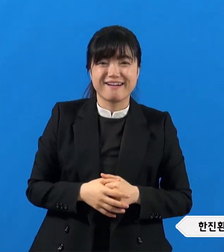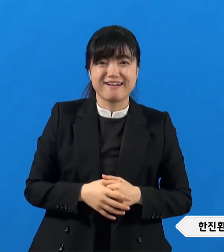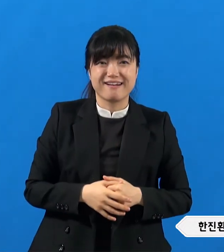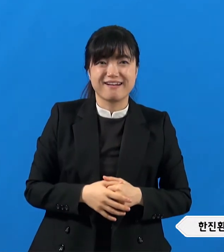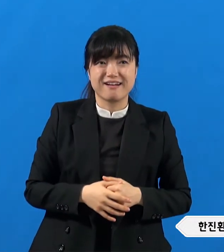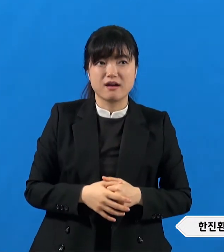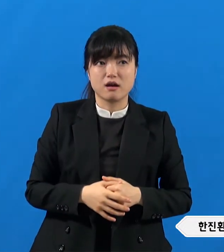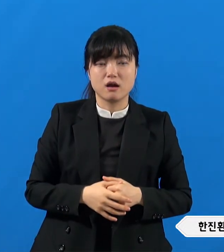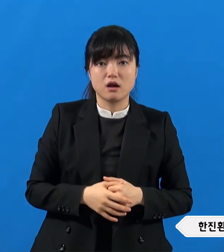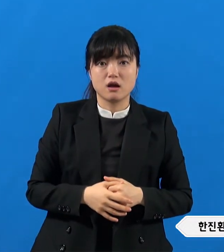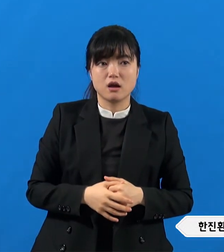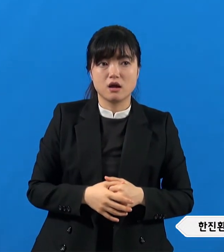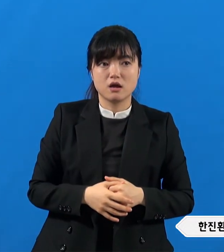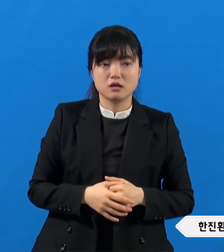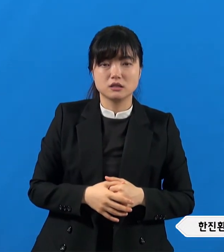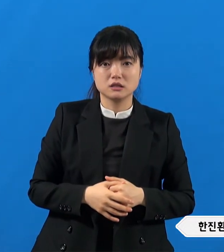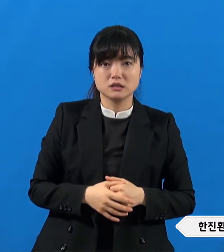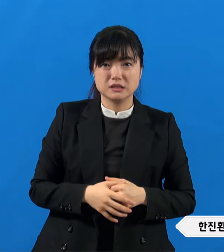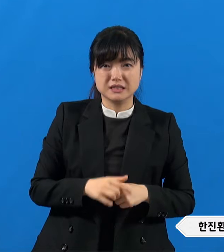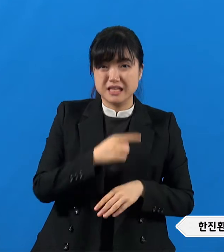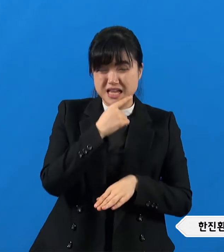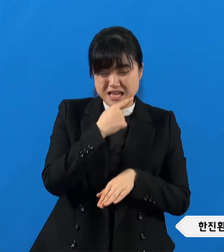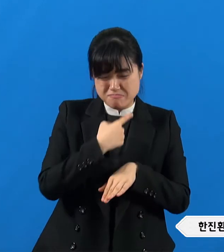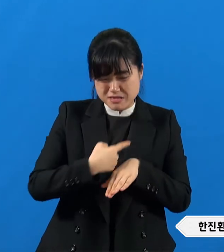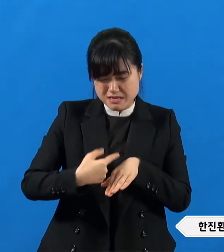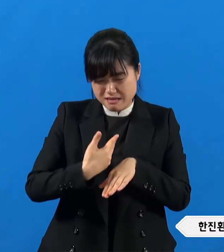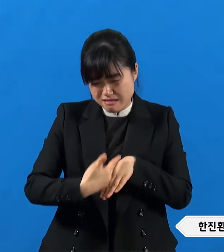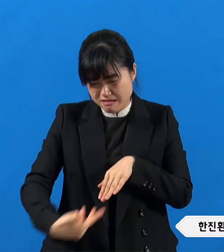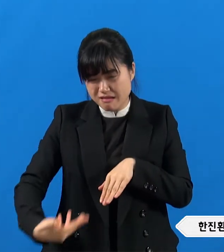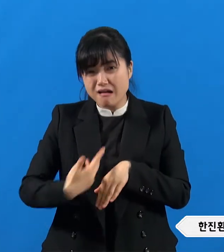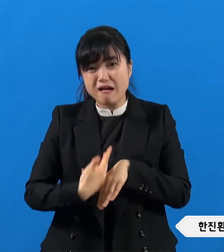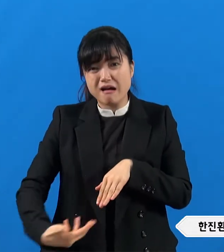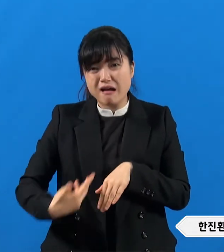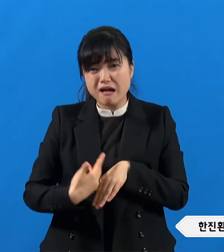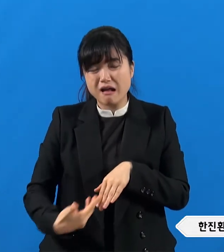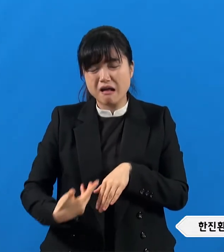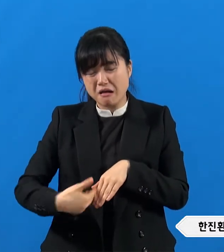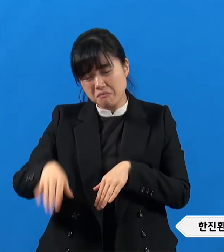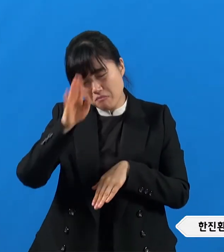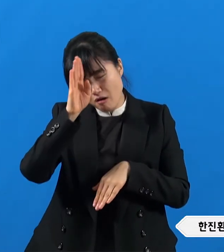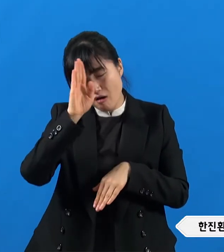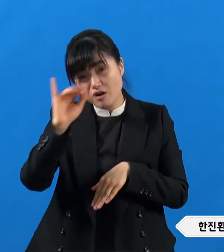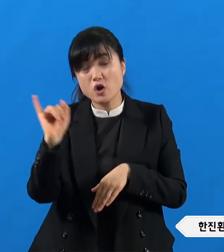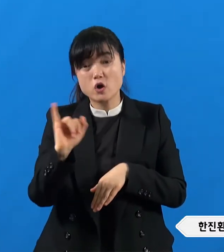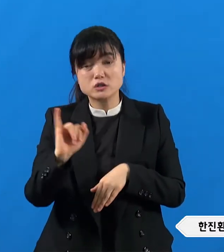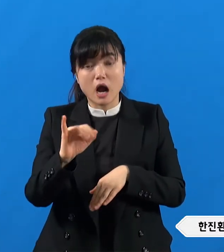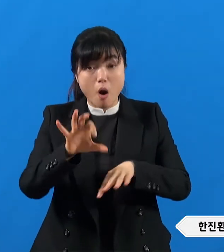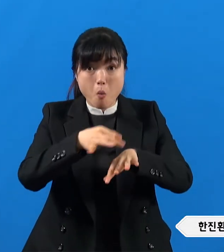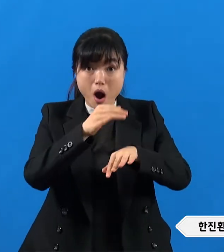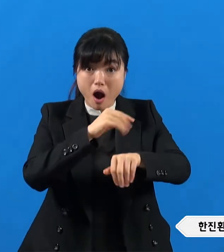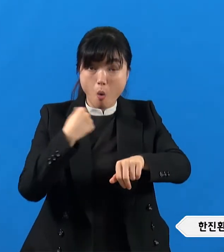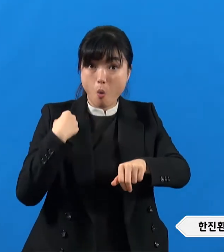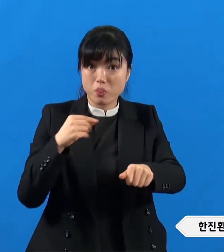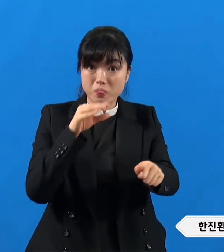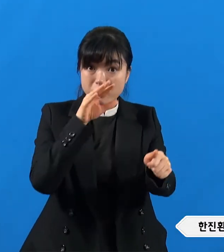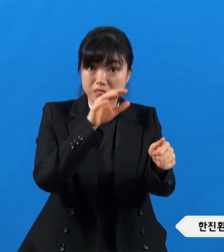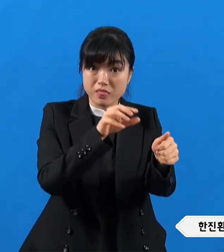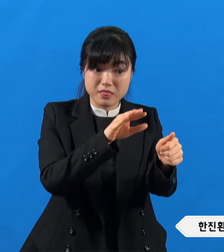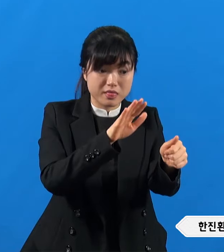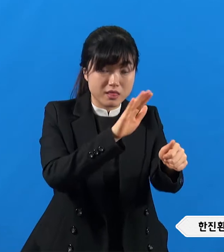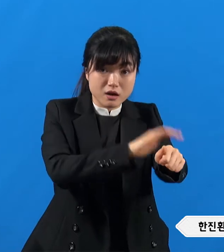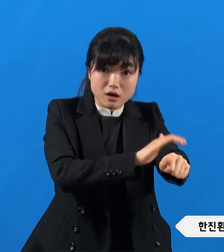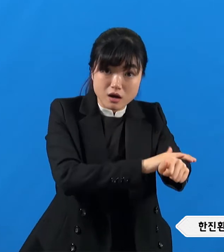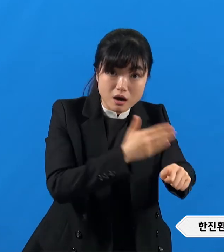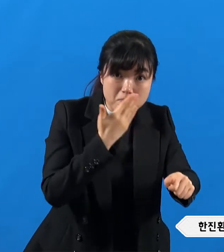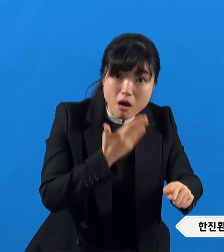어떻게 12해를 혈루증을 앓는 불쌍한 여인이 감히 그 왕의 옷자락을 붙들어서 내가